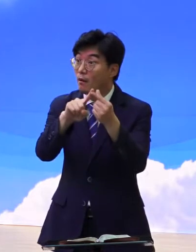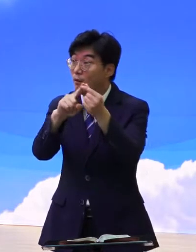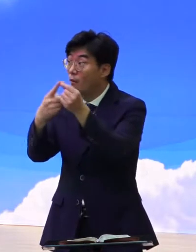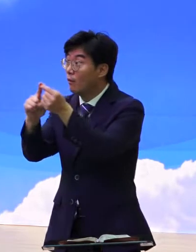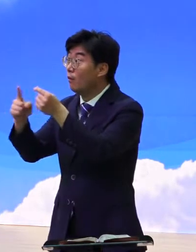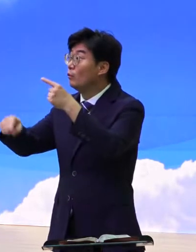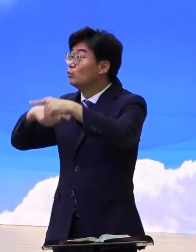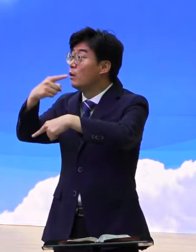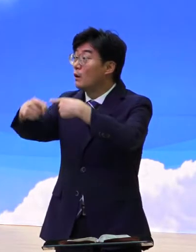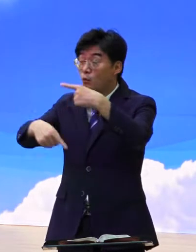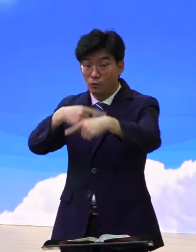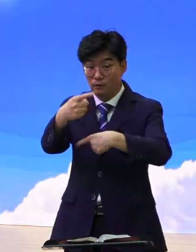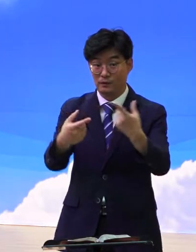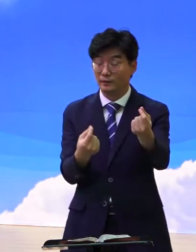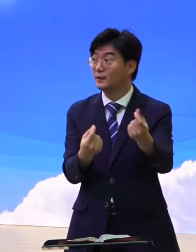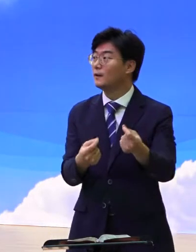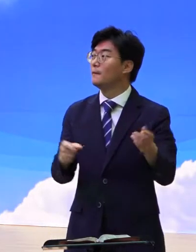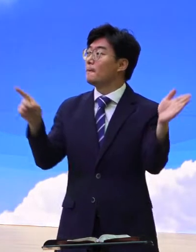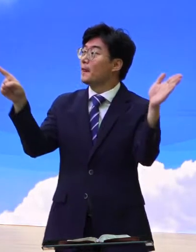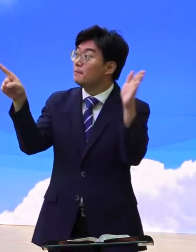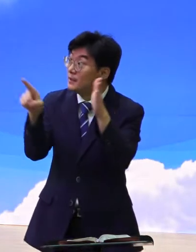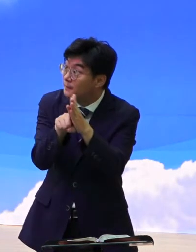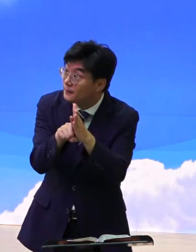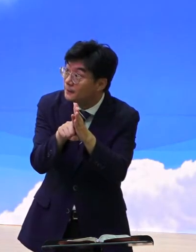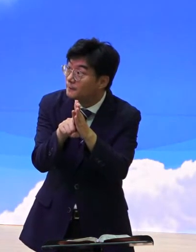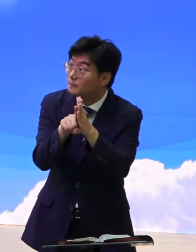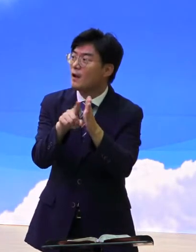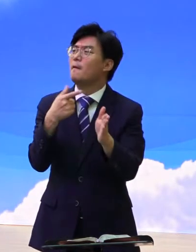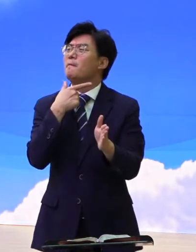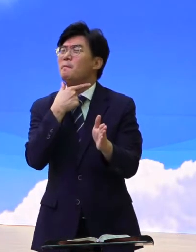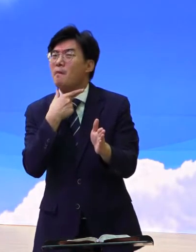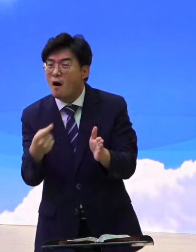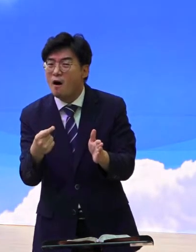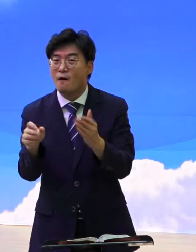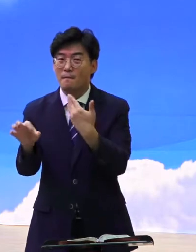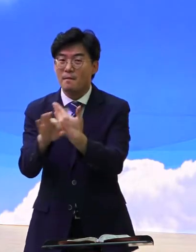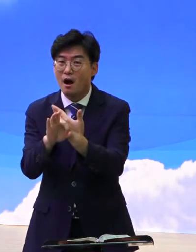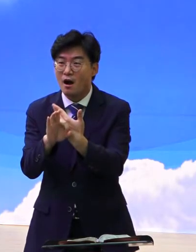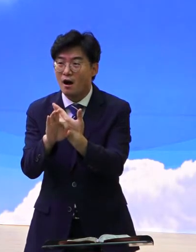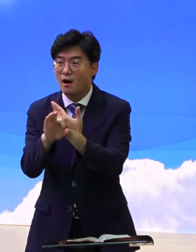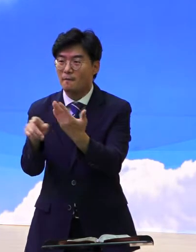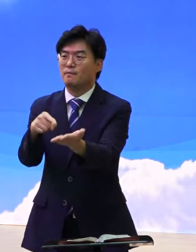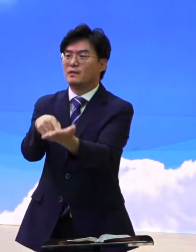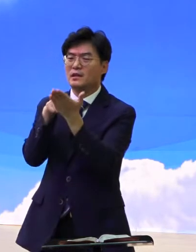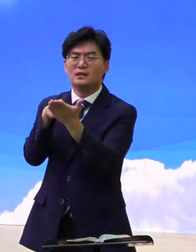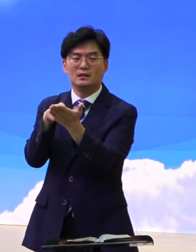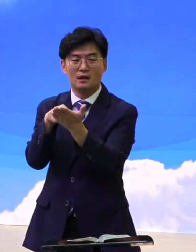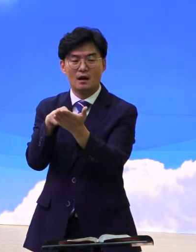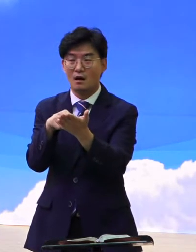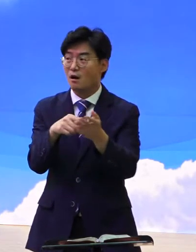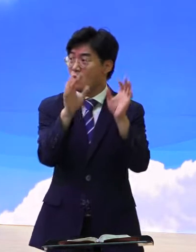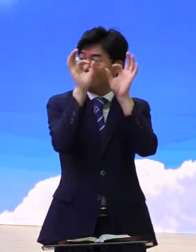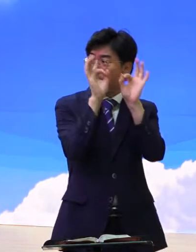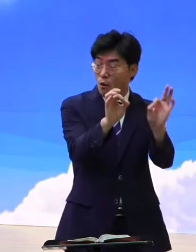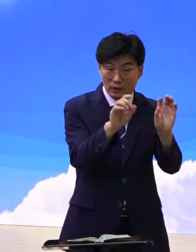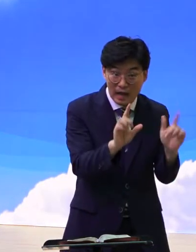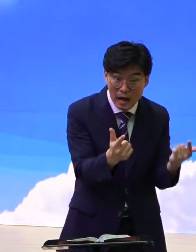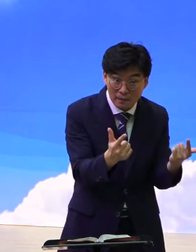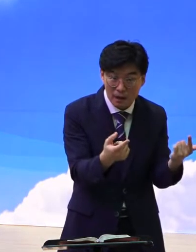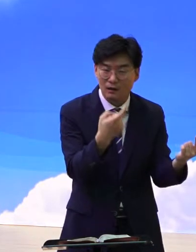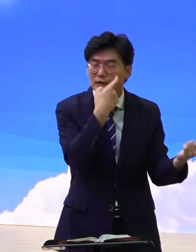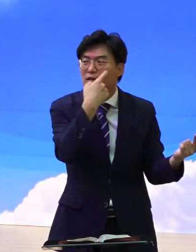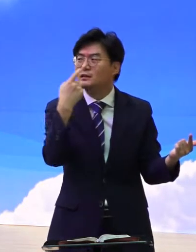읽겠습니다. 시작. 믿음은 바라는 것들의 실상이요 보이지 않는 것들의 증거니